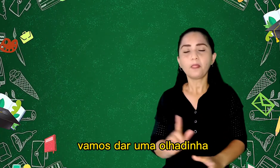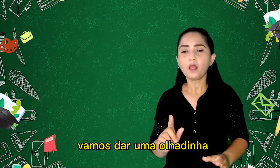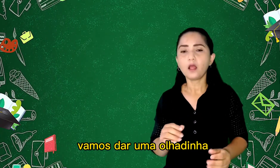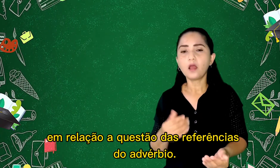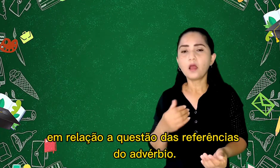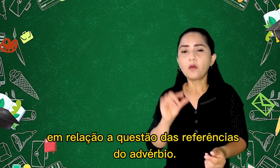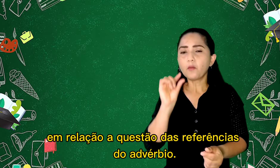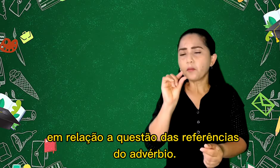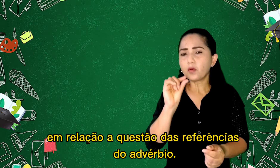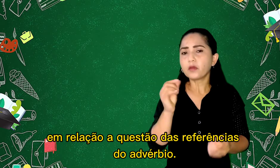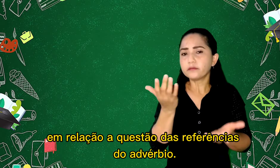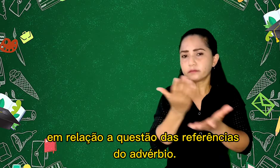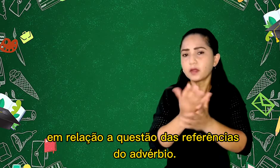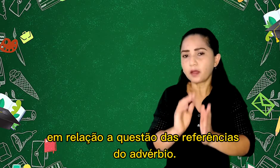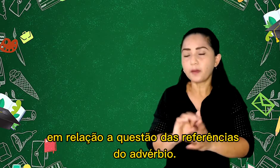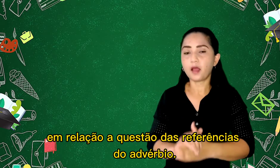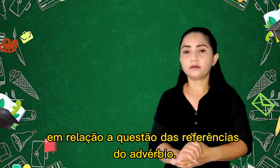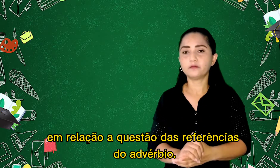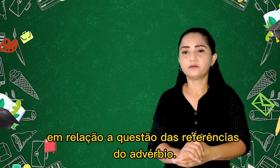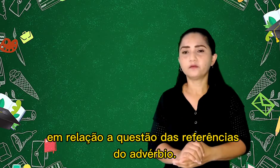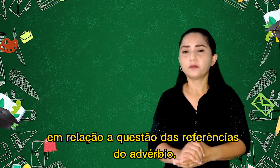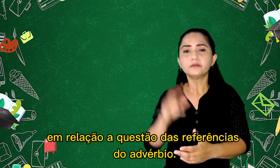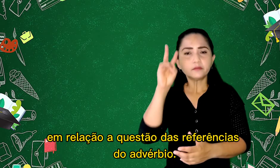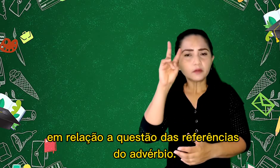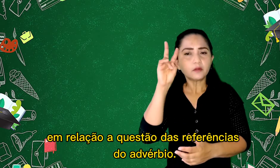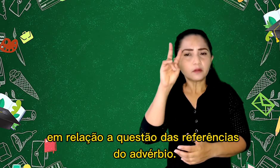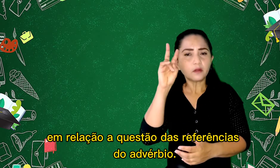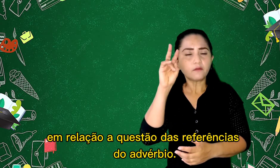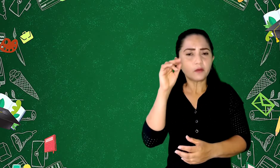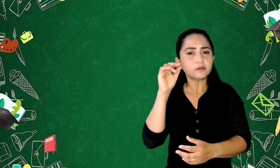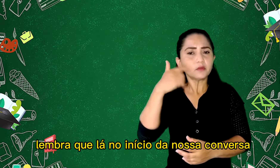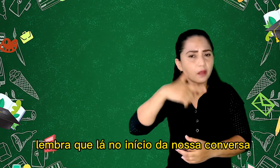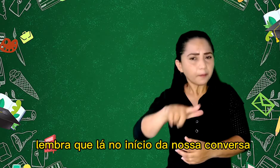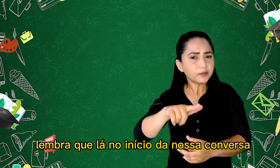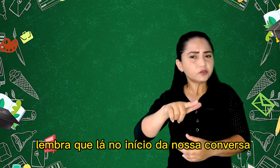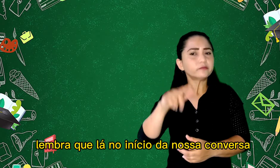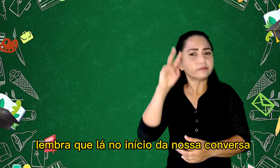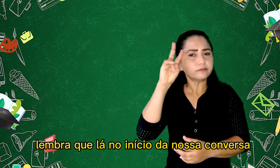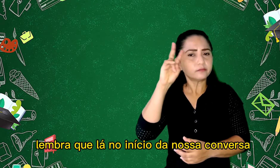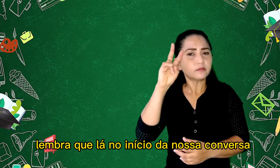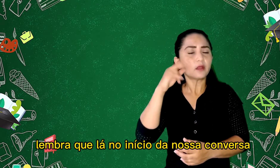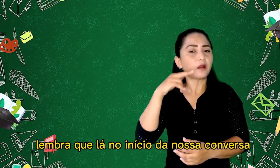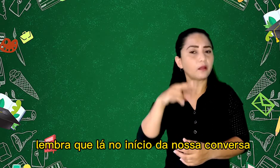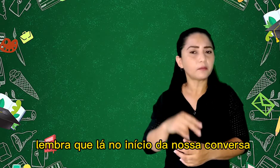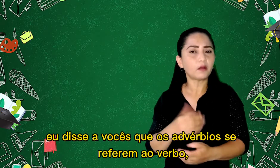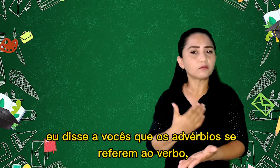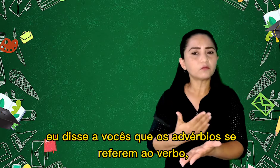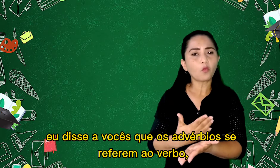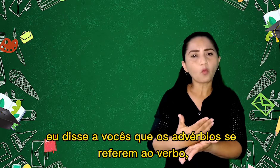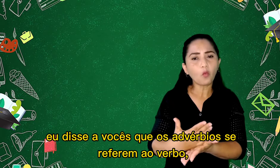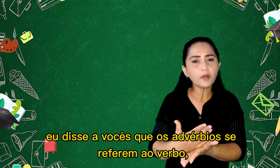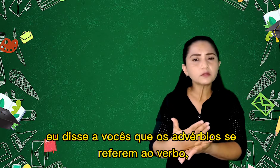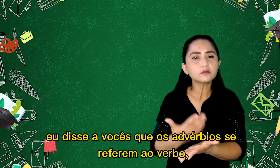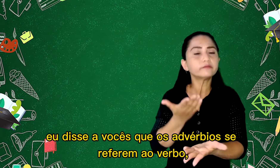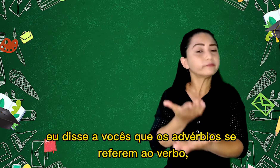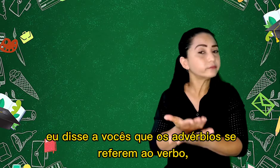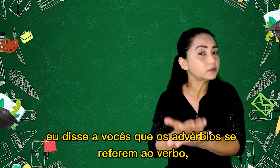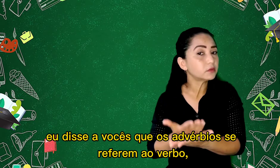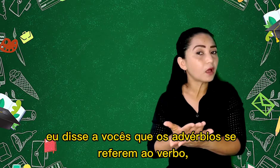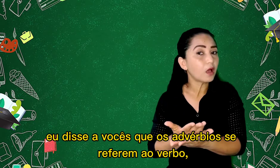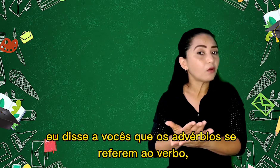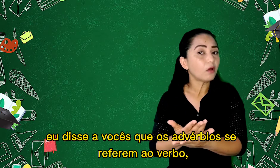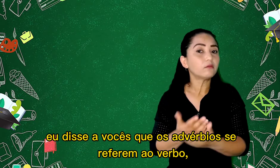vamos dar uma olhadinha em relação à questão das referências do advérbio. Lembra que lá no início da nossa conversa eu disse a vocês que os